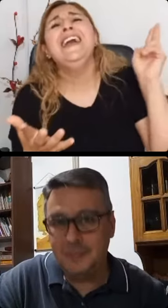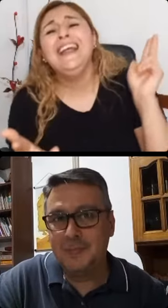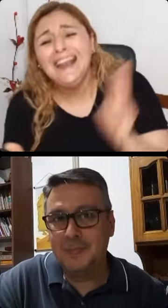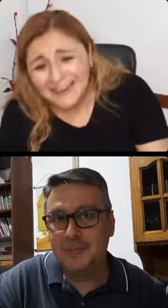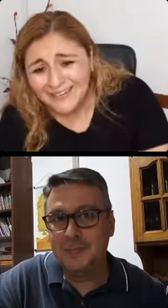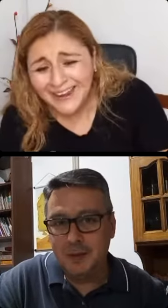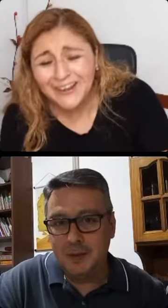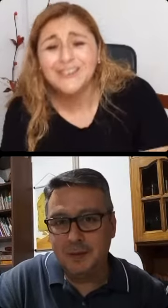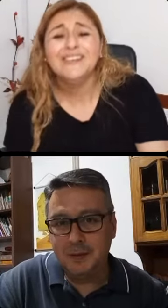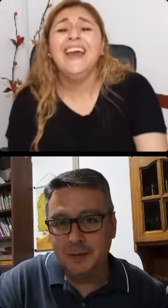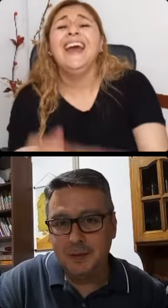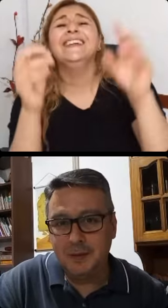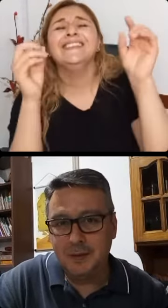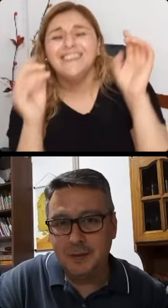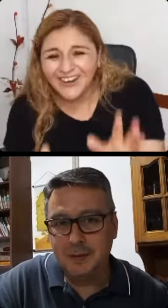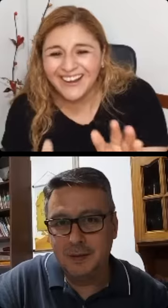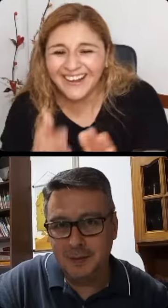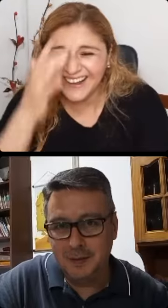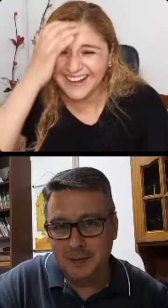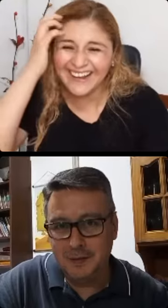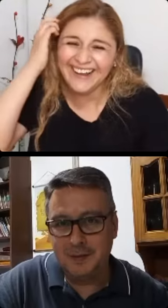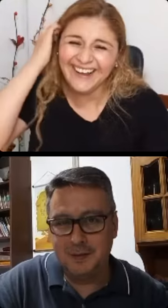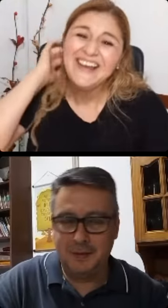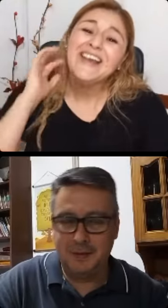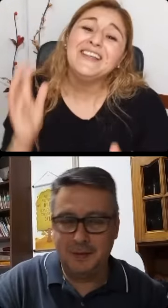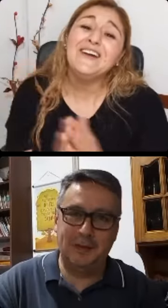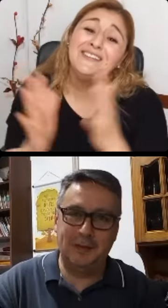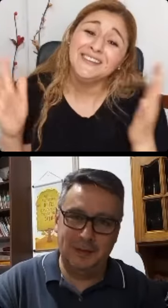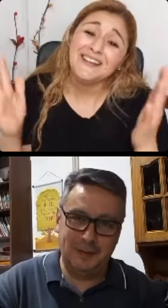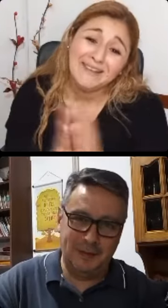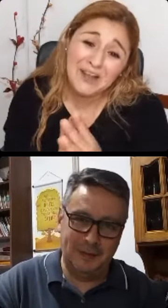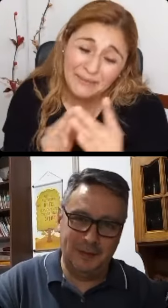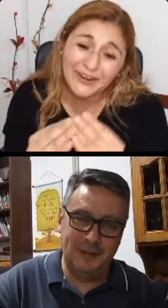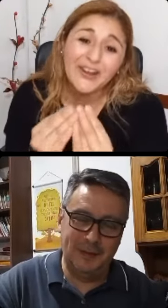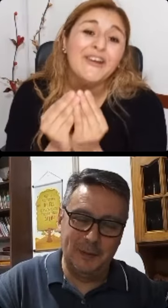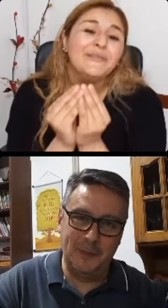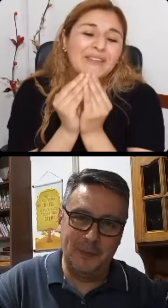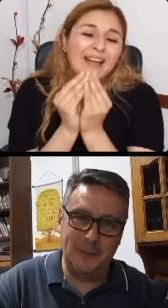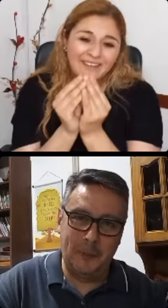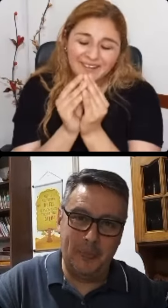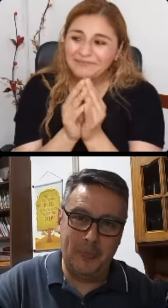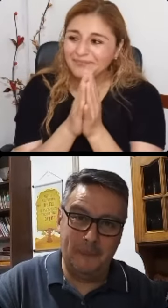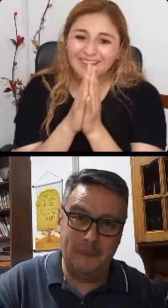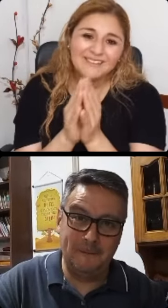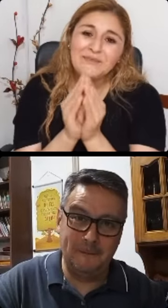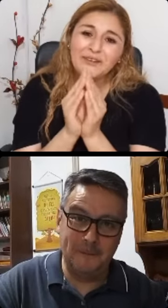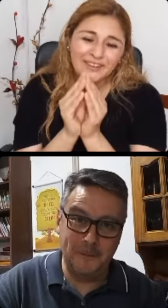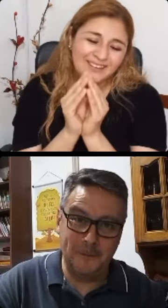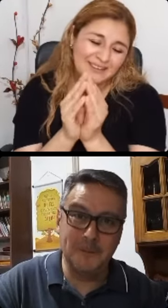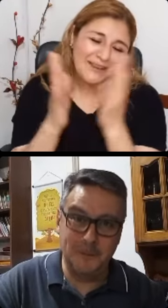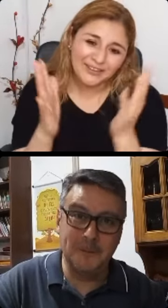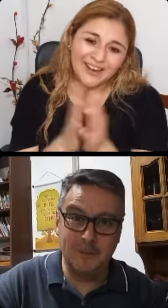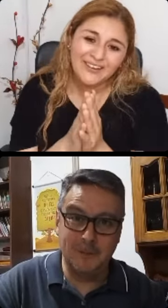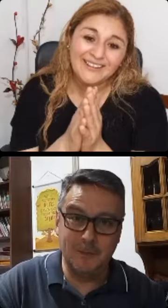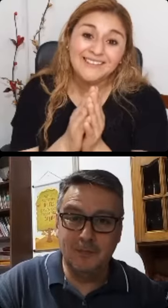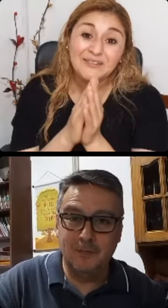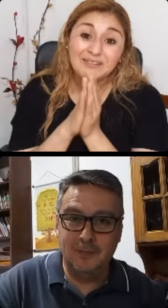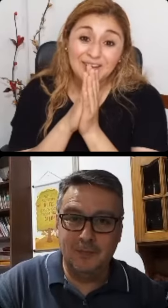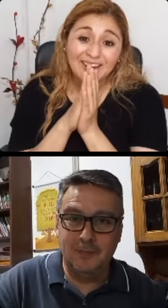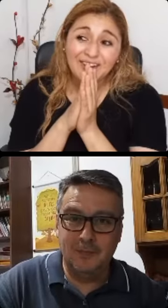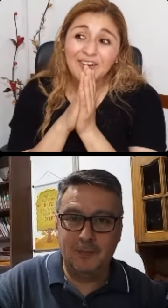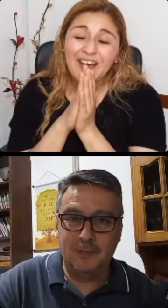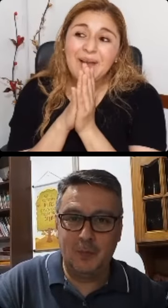bueno voy a reconocer en serio te lo hago así dramático pero no a ver un montón de veces me he encontrado